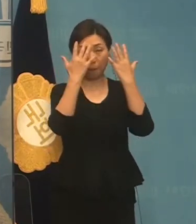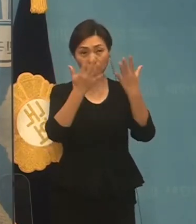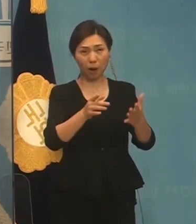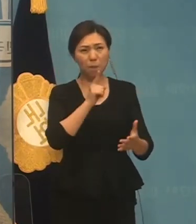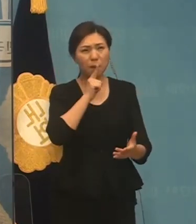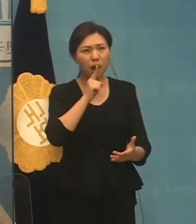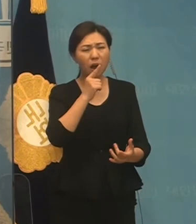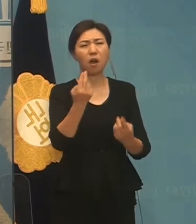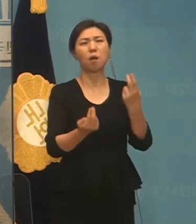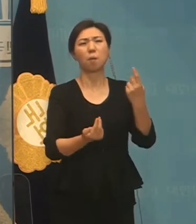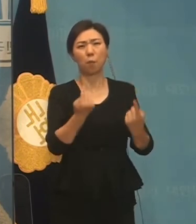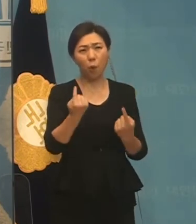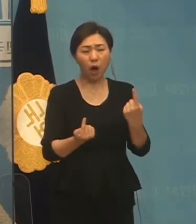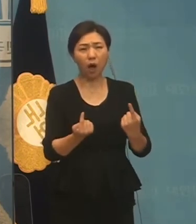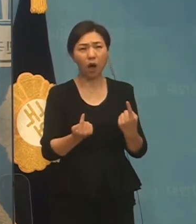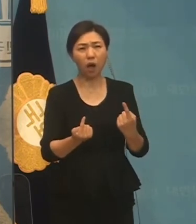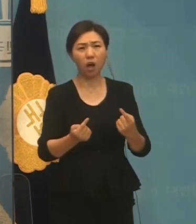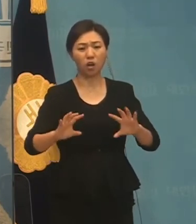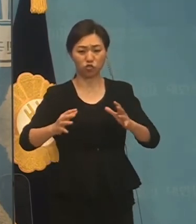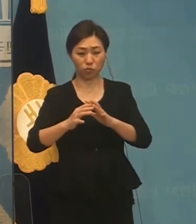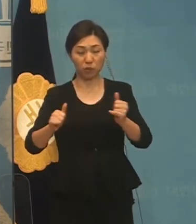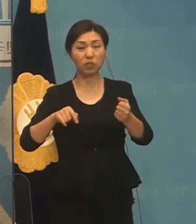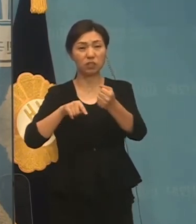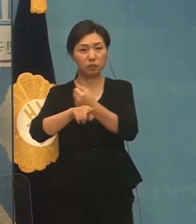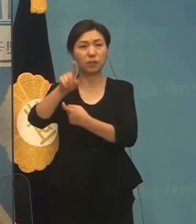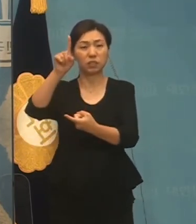구현해야 한다고 말했어야 합니다.